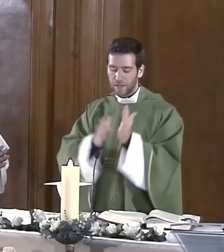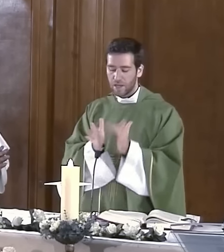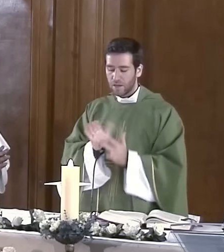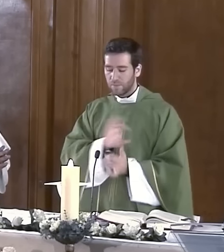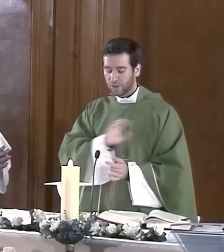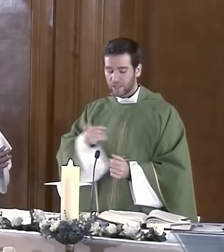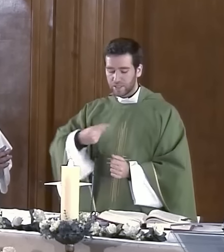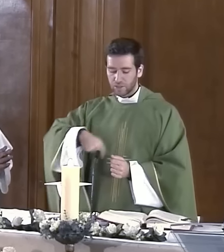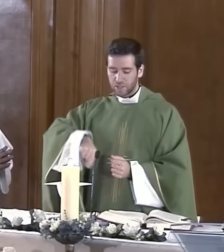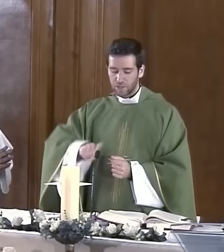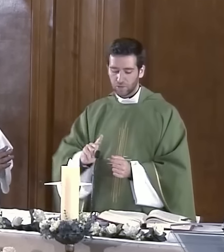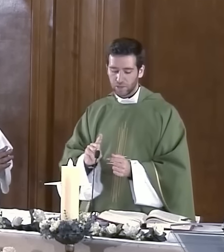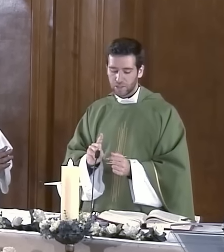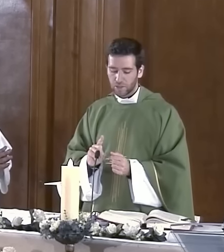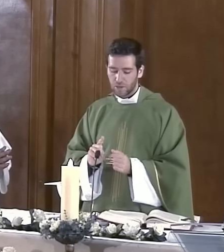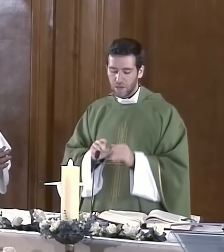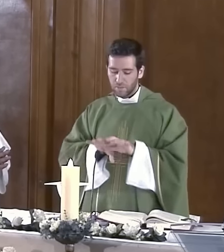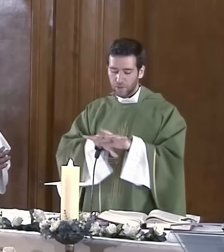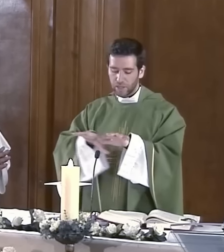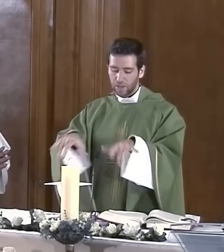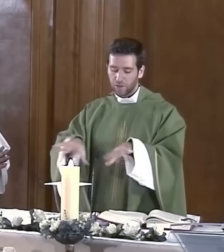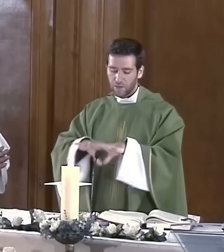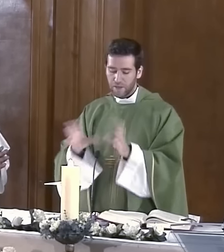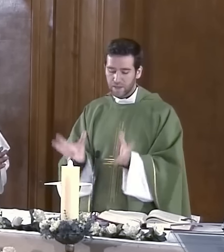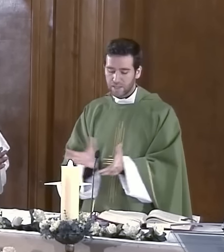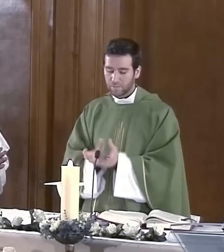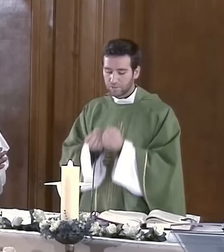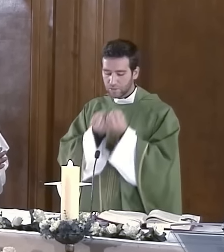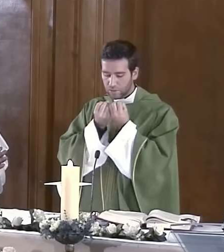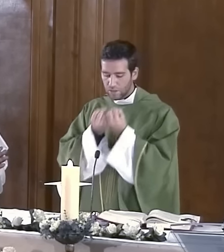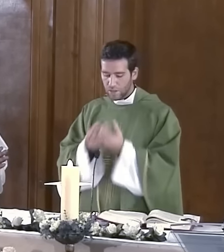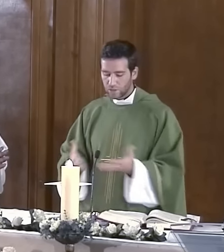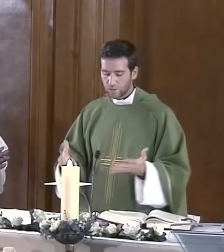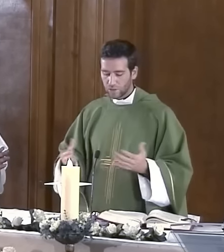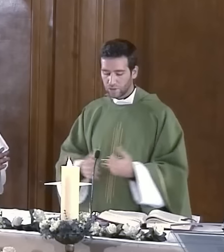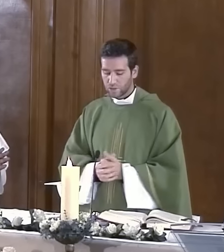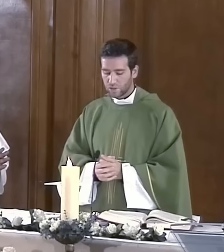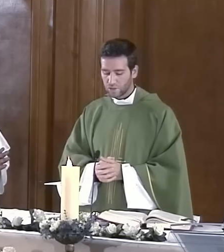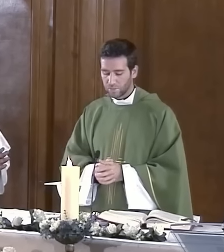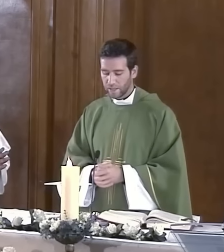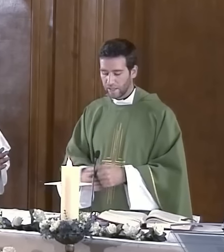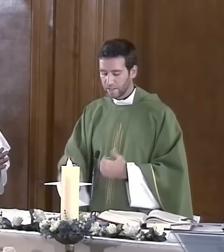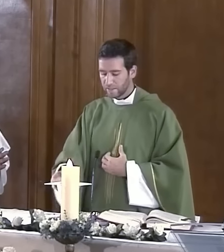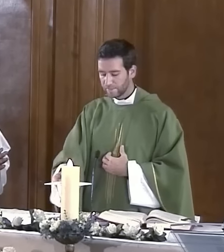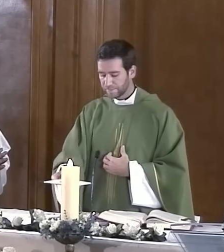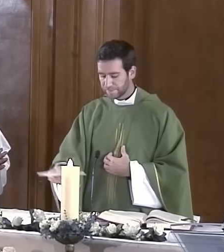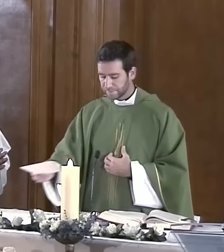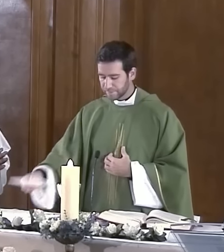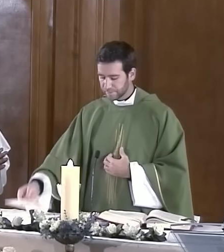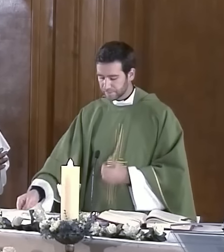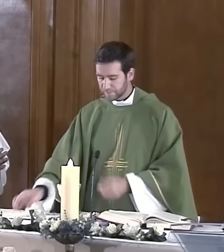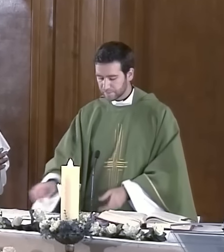gloria. Por Cristo, Señor nuestro, por quien concedes al mundo todos los bienes.